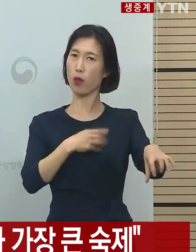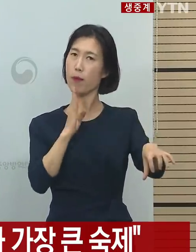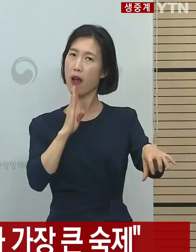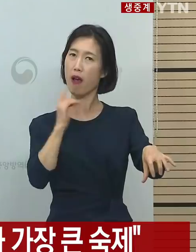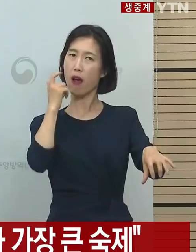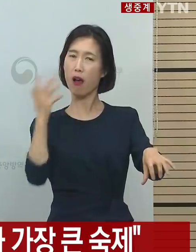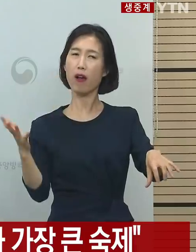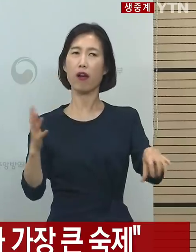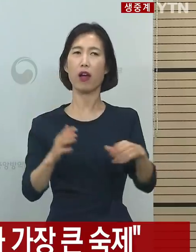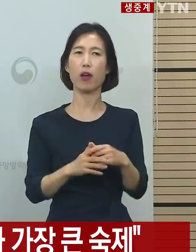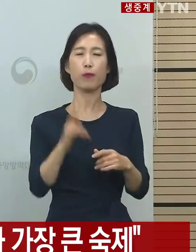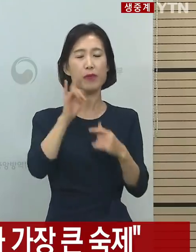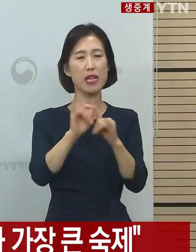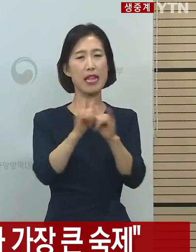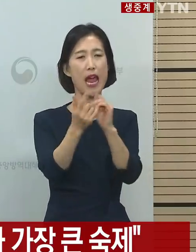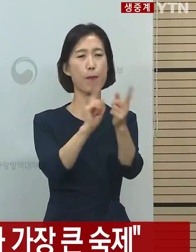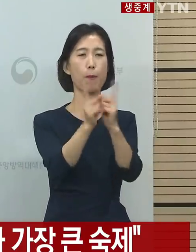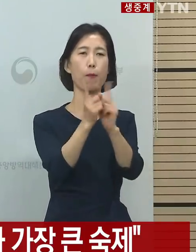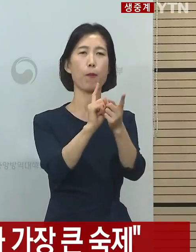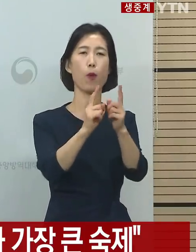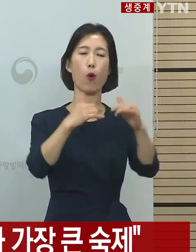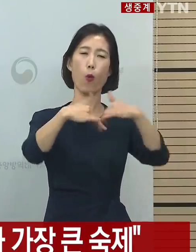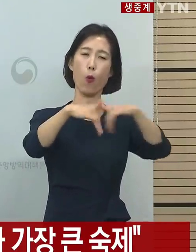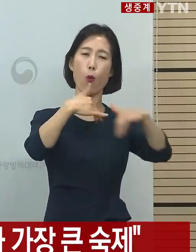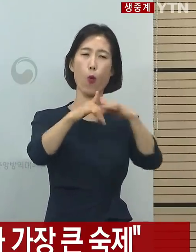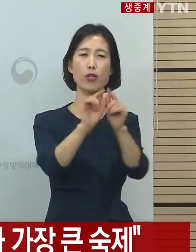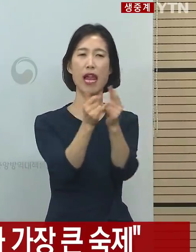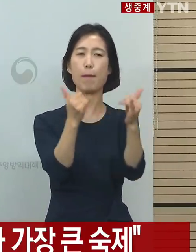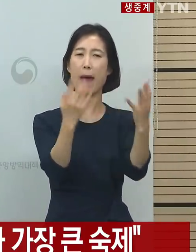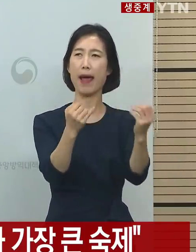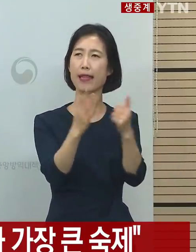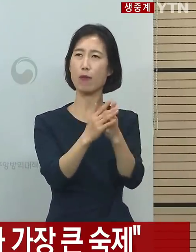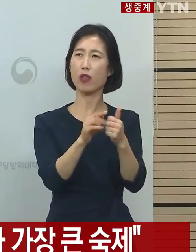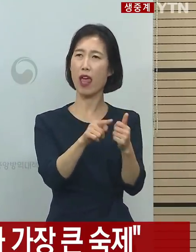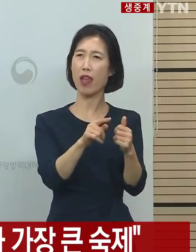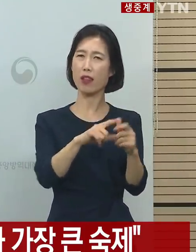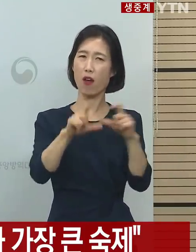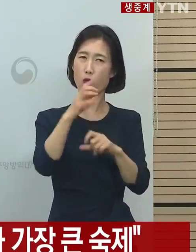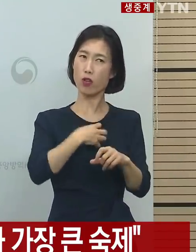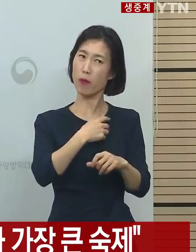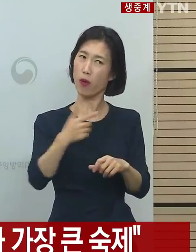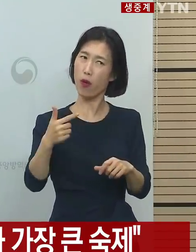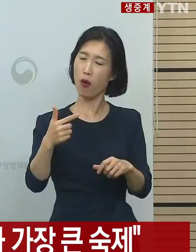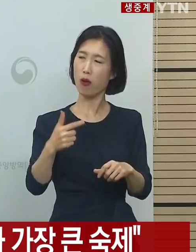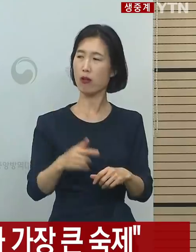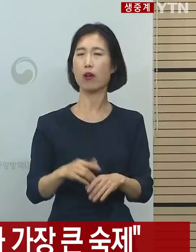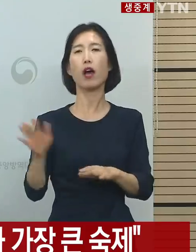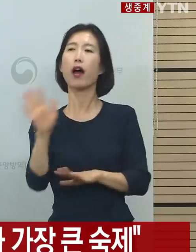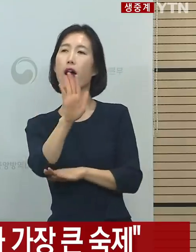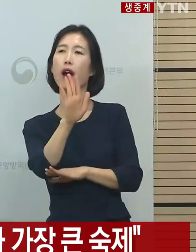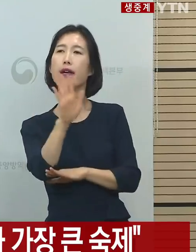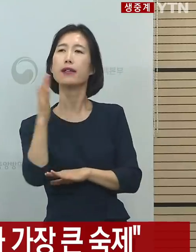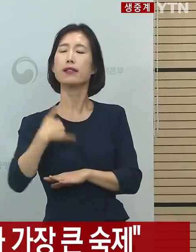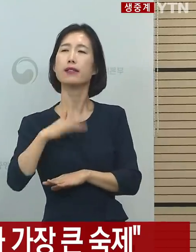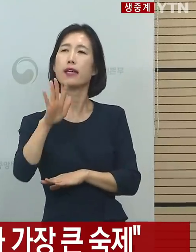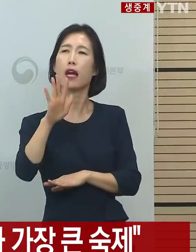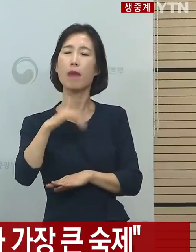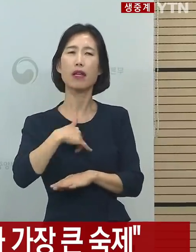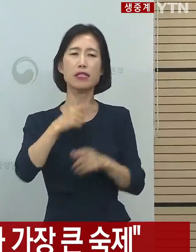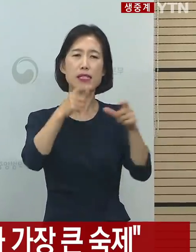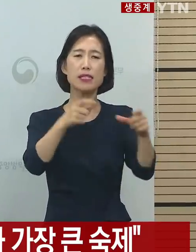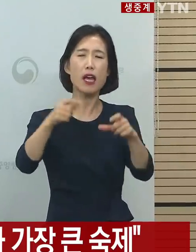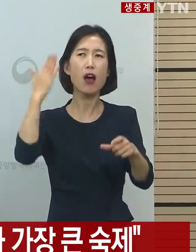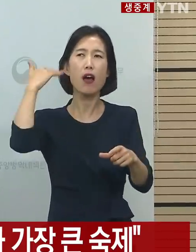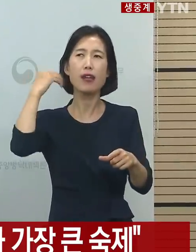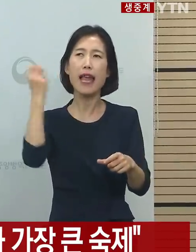지역이라든지 뭐 밀접하게 접촉하는 인구가 많은 데서 어떤 추가적인 대책을 계획하고 계신지 궁금합니다. 두 번째 질문 제가 지역을 처음에